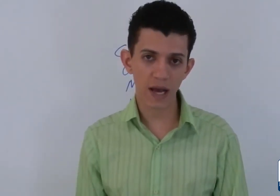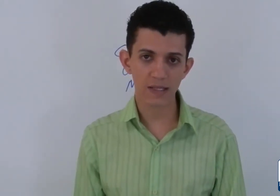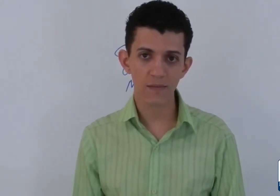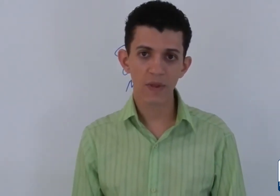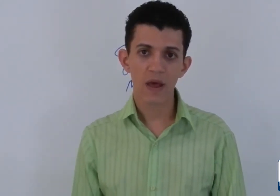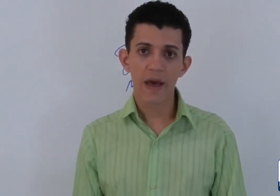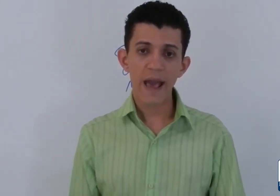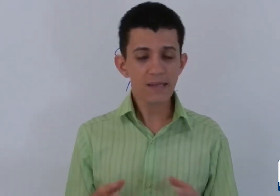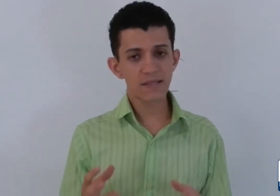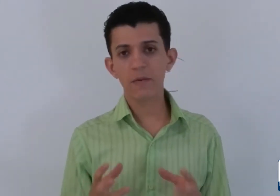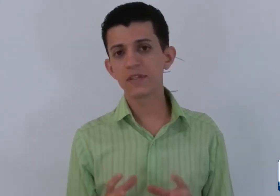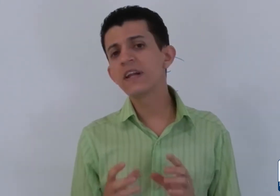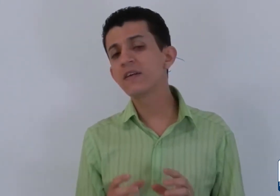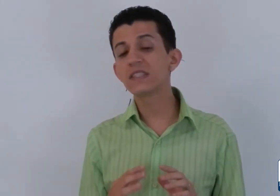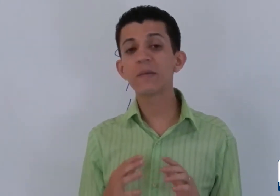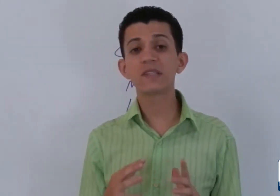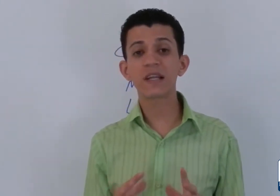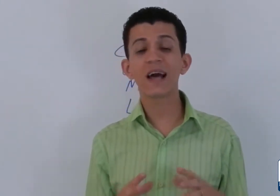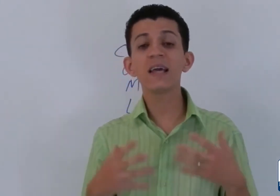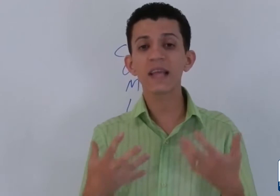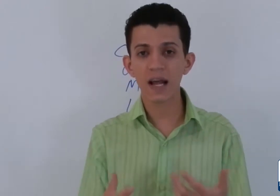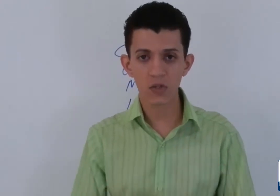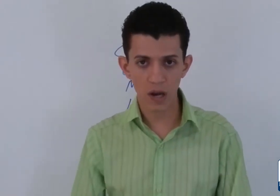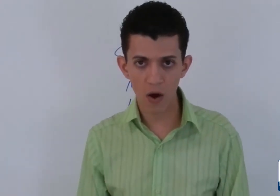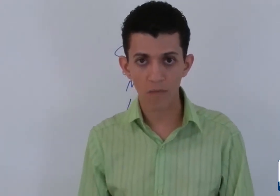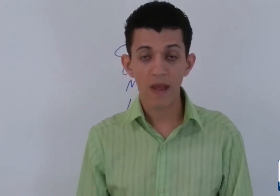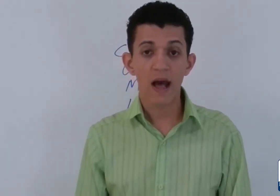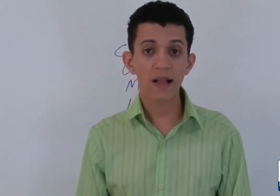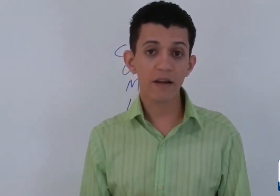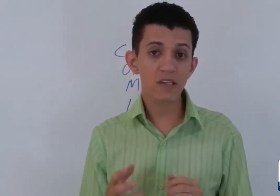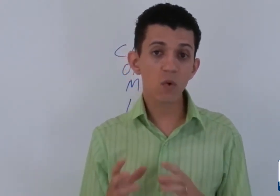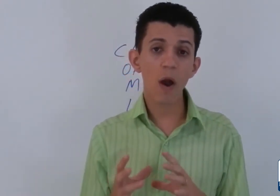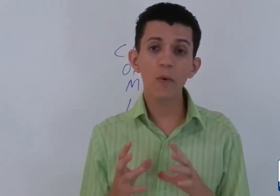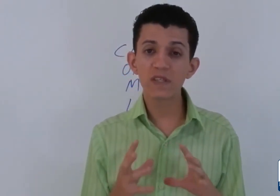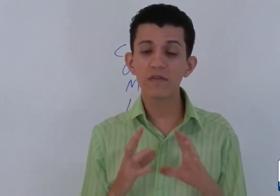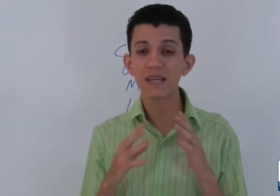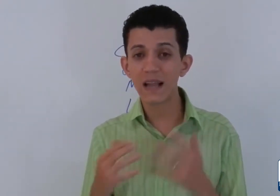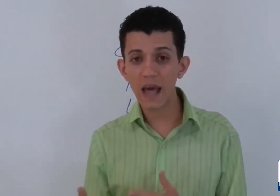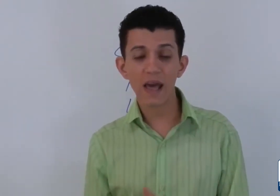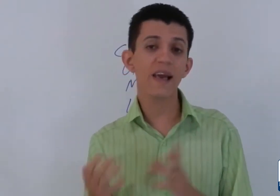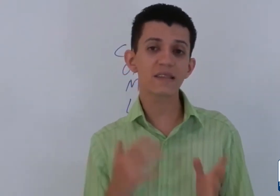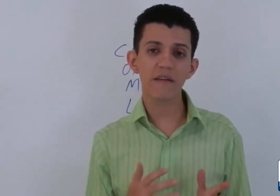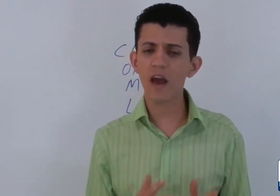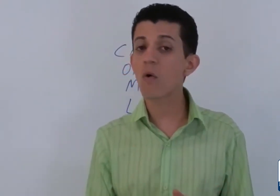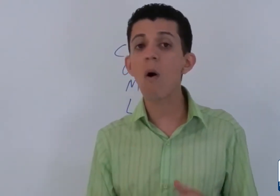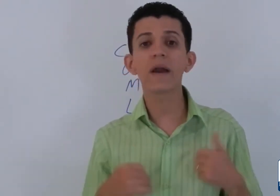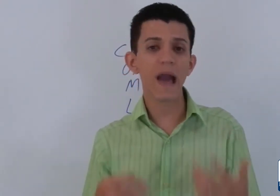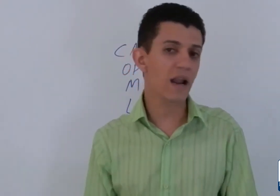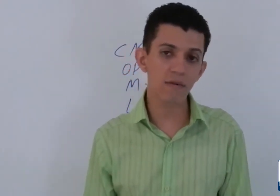sinais. Esse sistema de escrita é um sistema de escrita internacional, através do qual é possível você ler e escrever qualquer língua